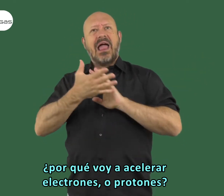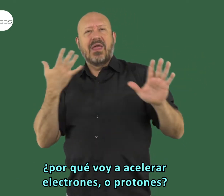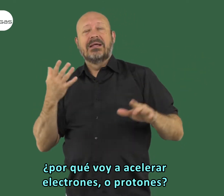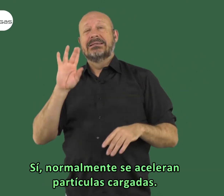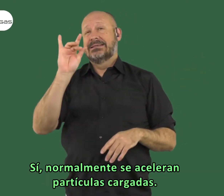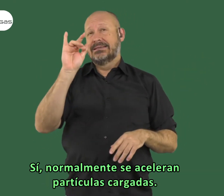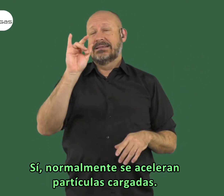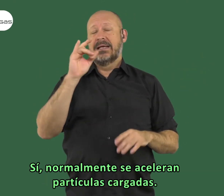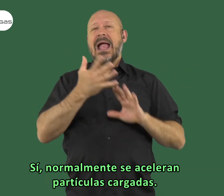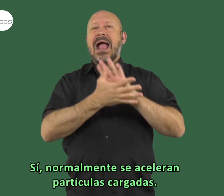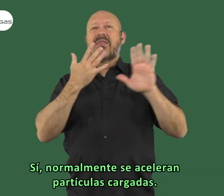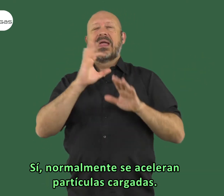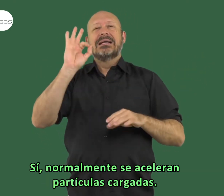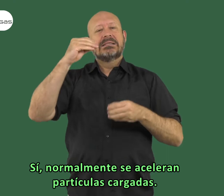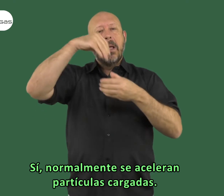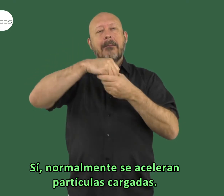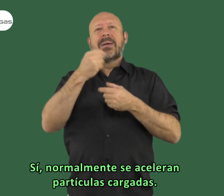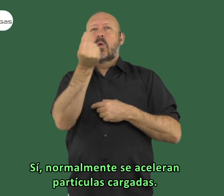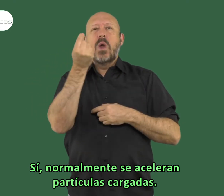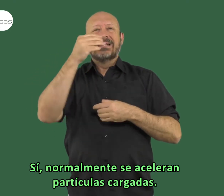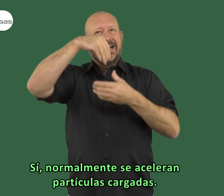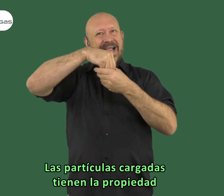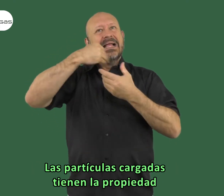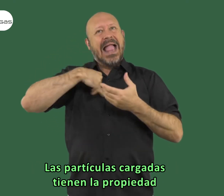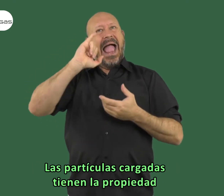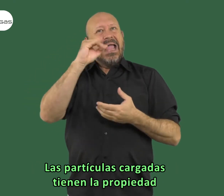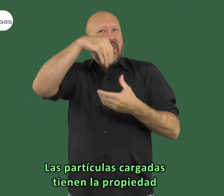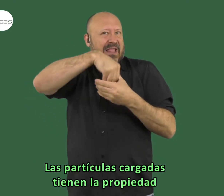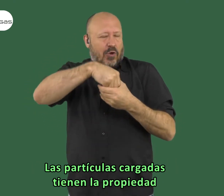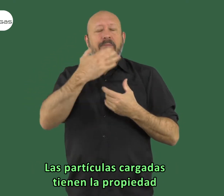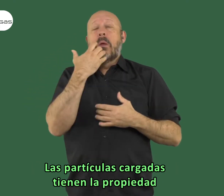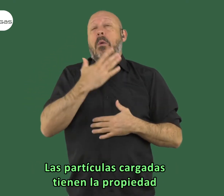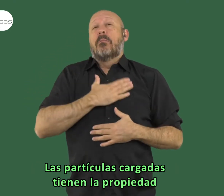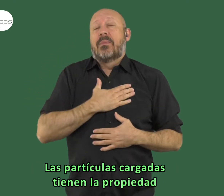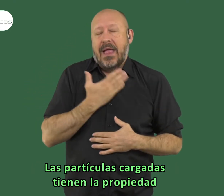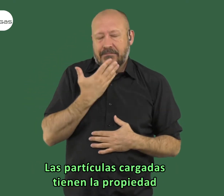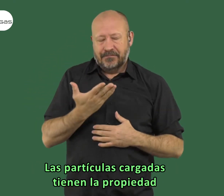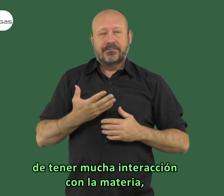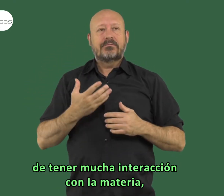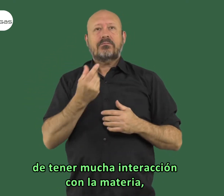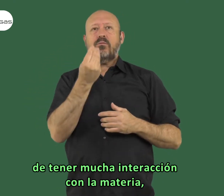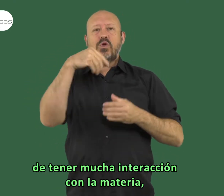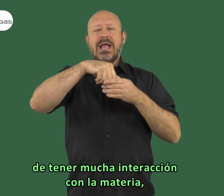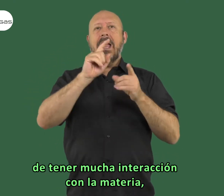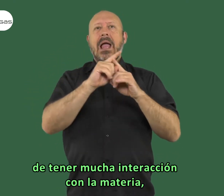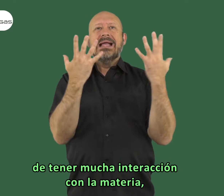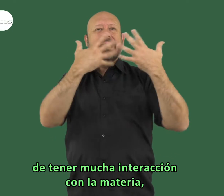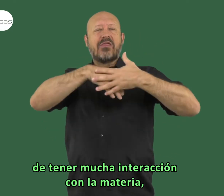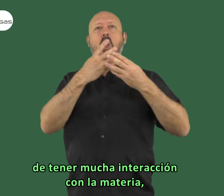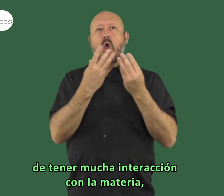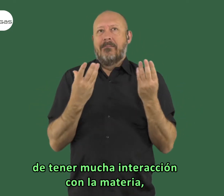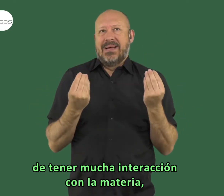acelerar protones? Normalmente se aceleran partículas cargas. Las partículas cargas tienen la propiedad de tener